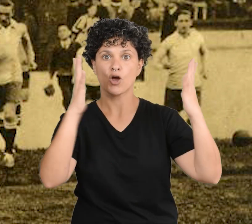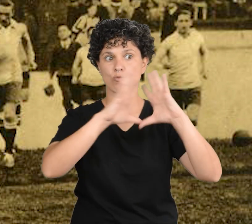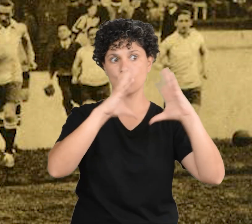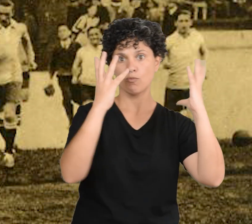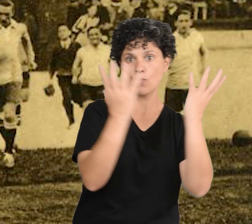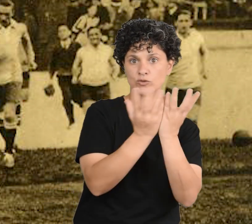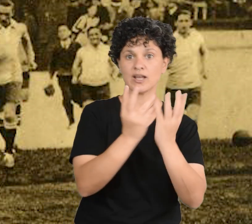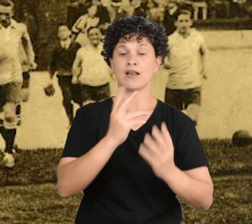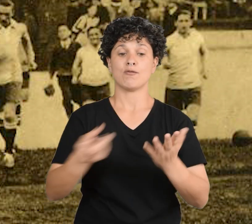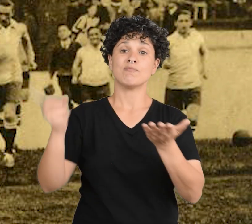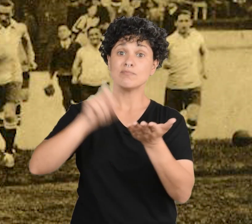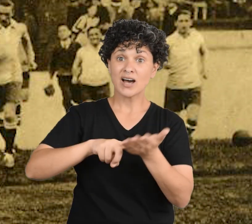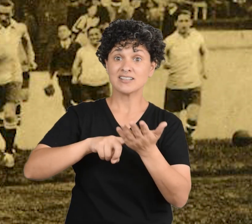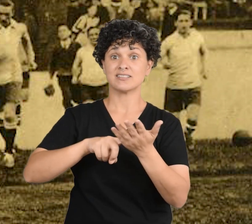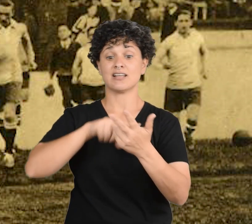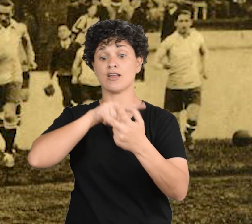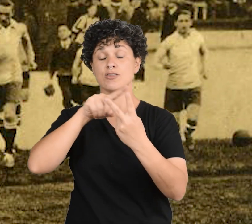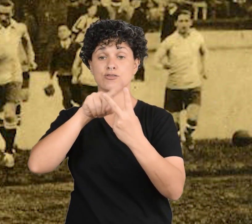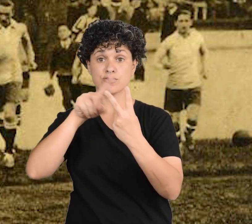como títulos mundiales, y las